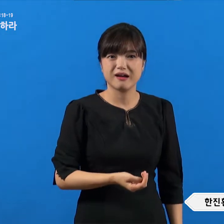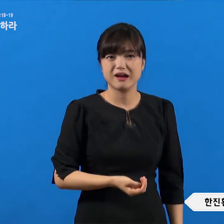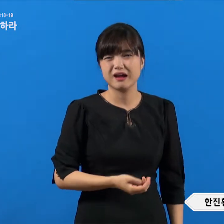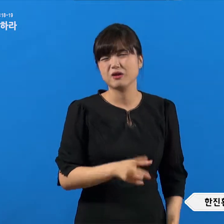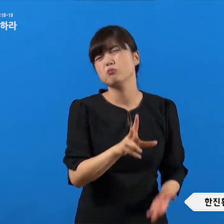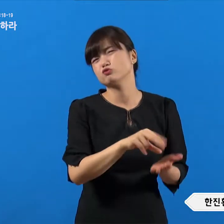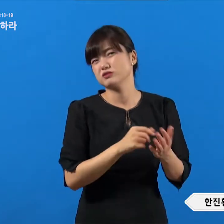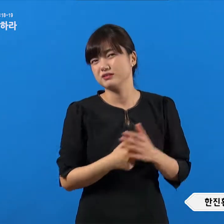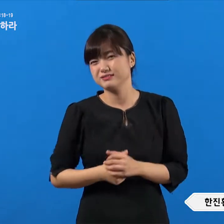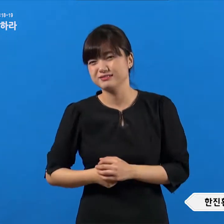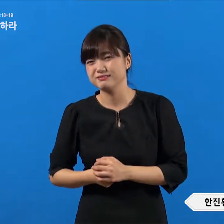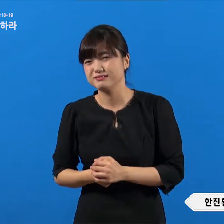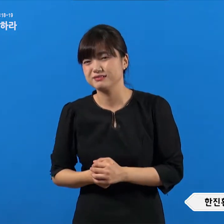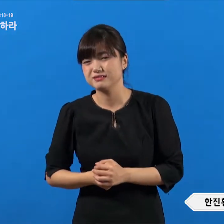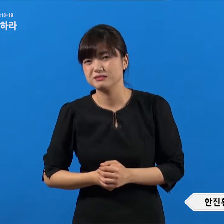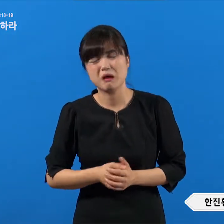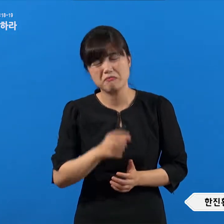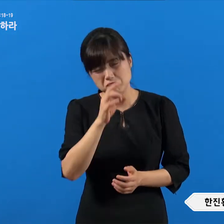참 문제가 많습니다.